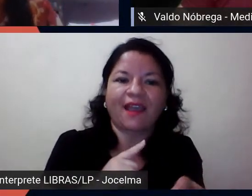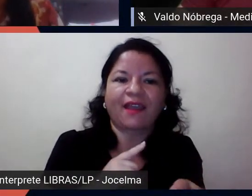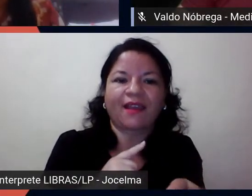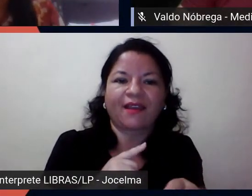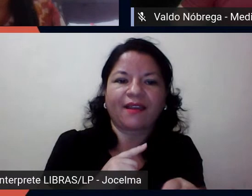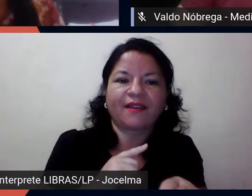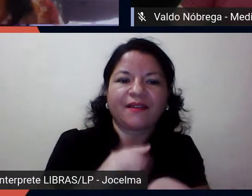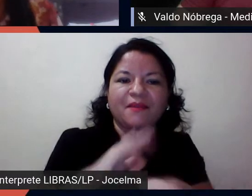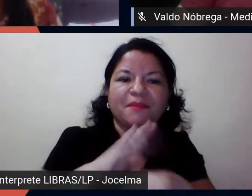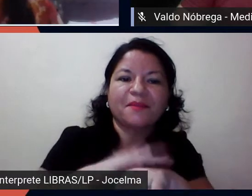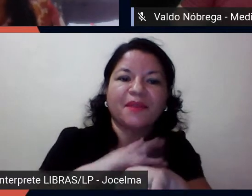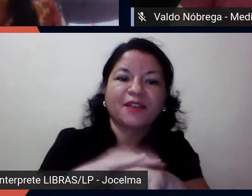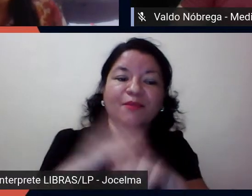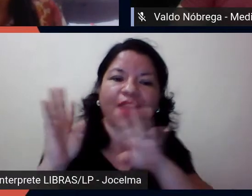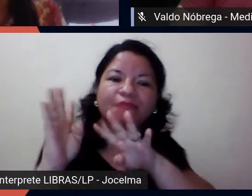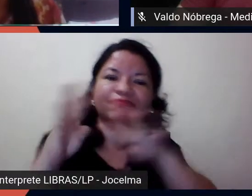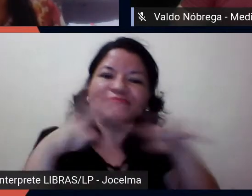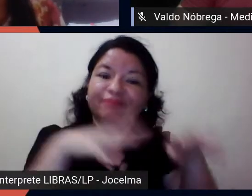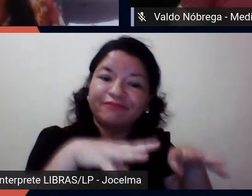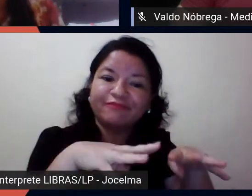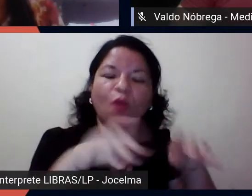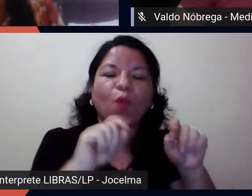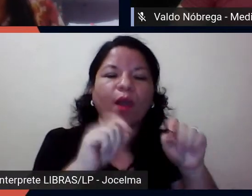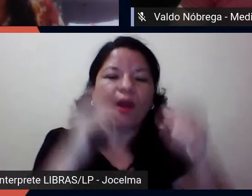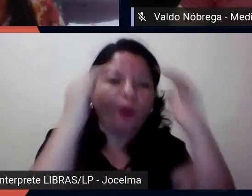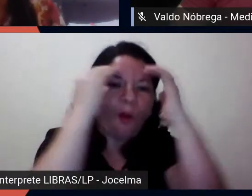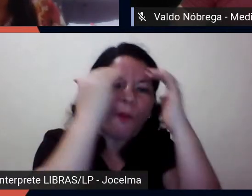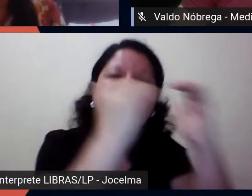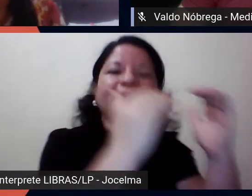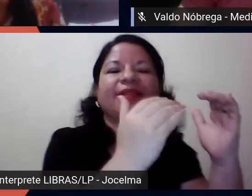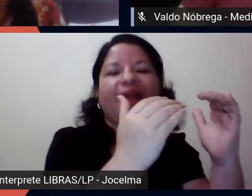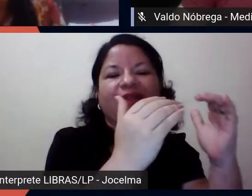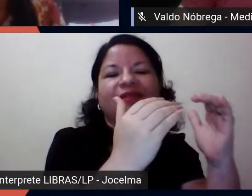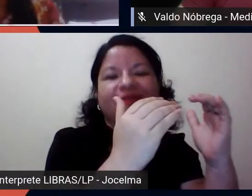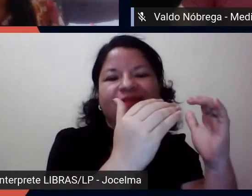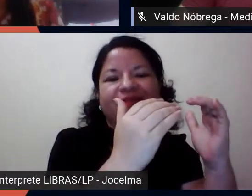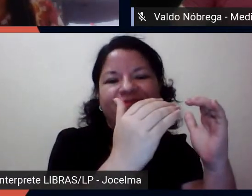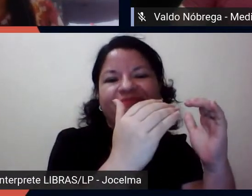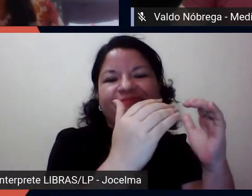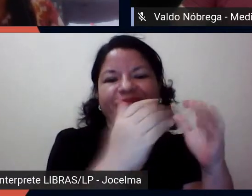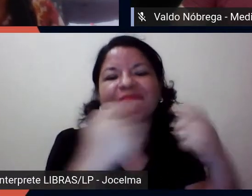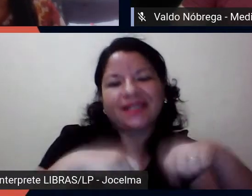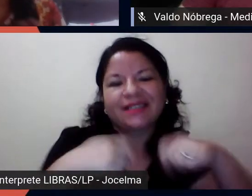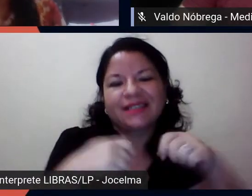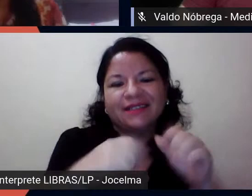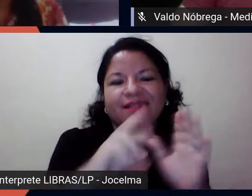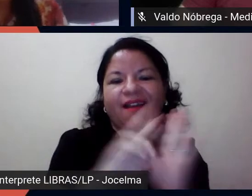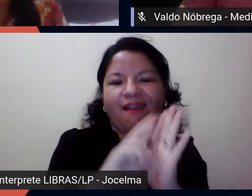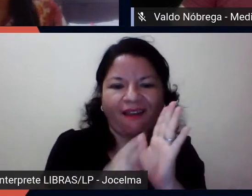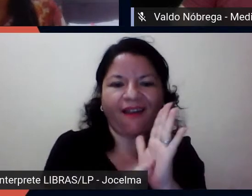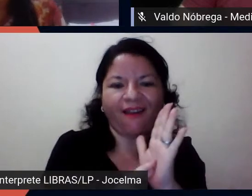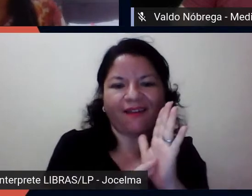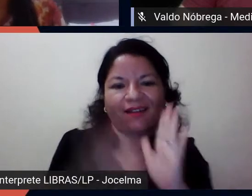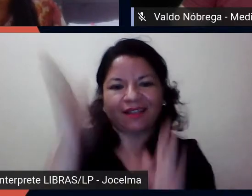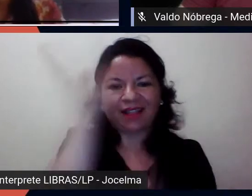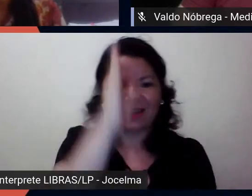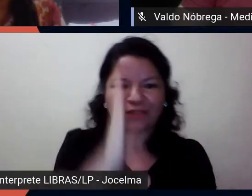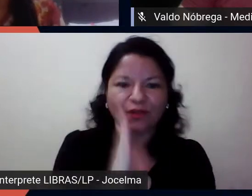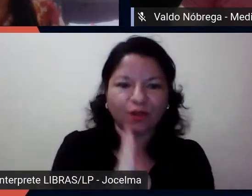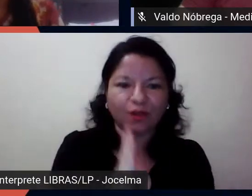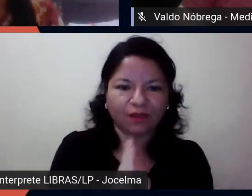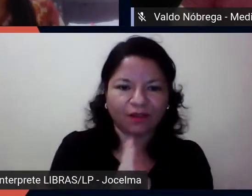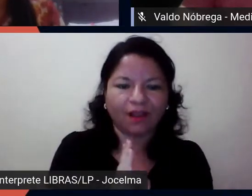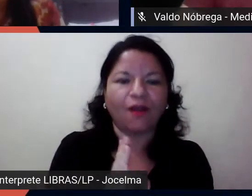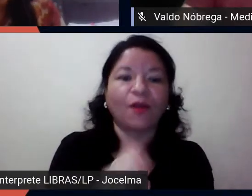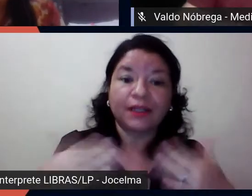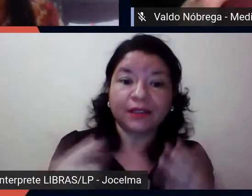elas estão elas obedecem a base nacional, né, como um curricular. Então, as normas, as orientações que a BNCC